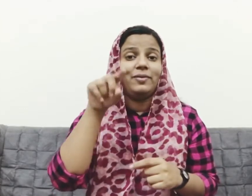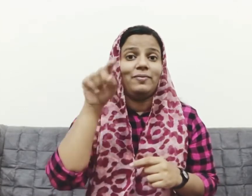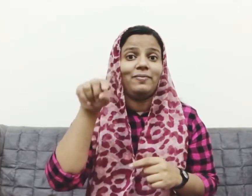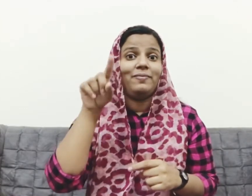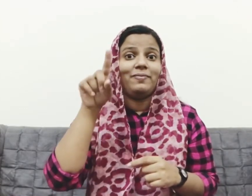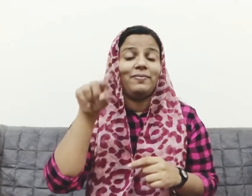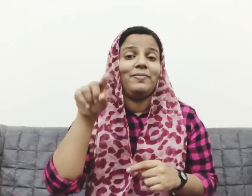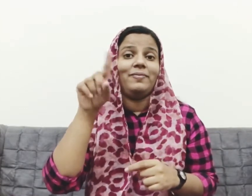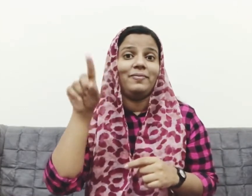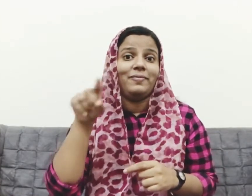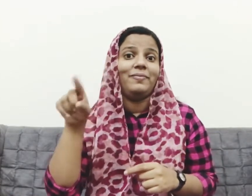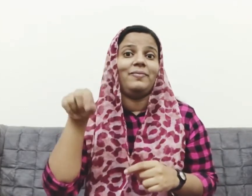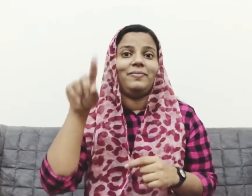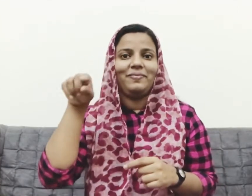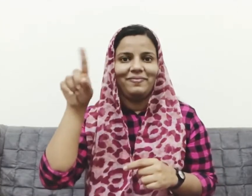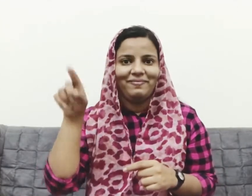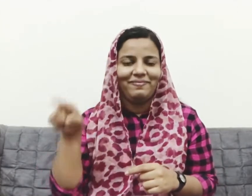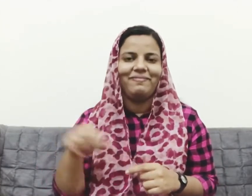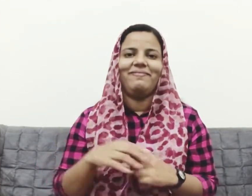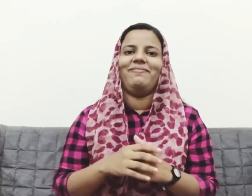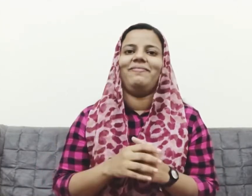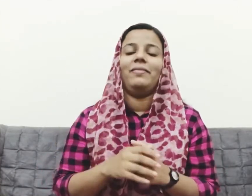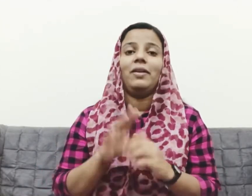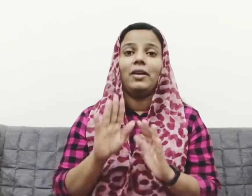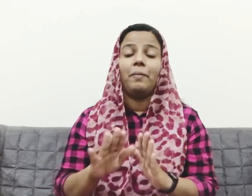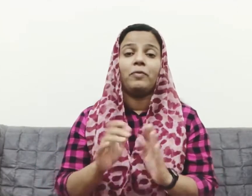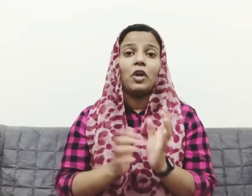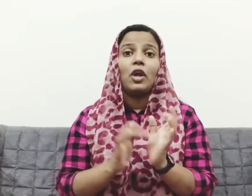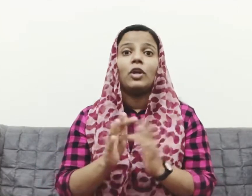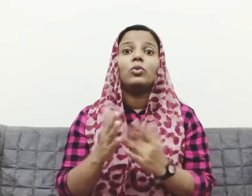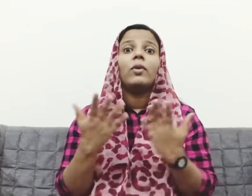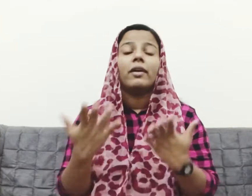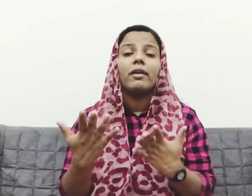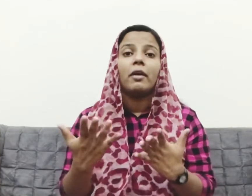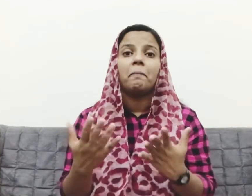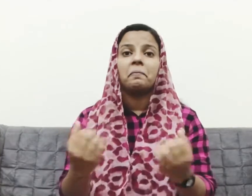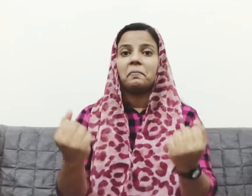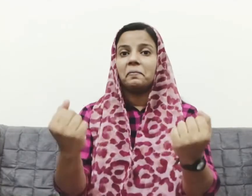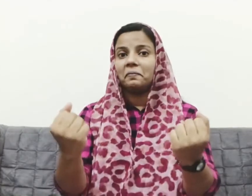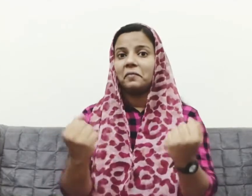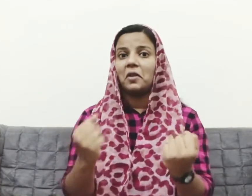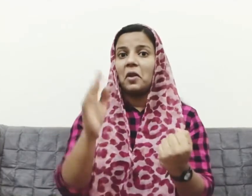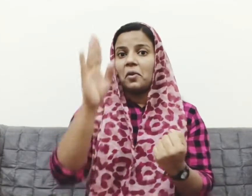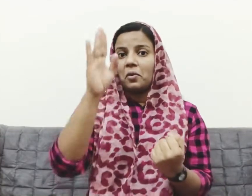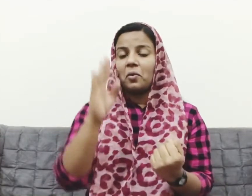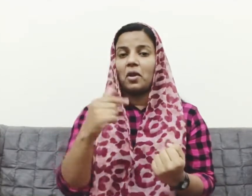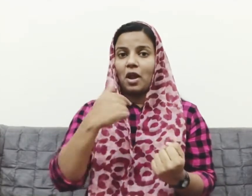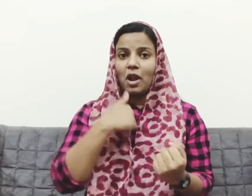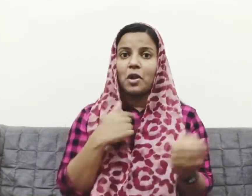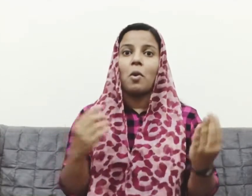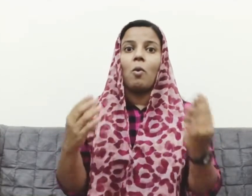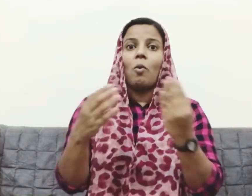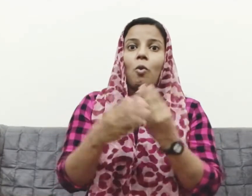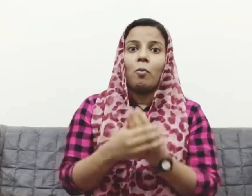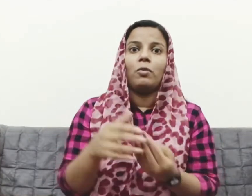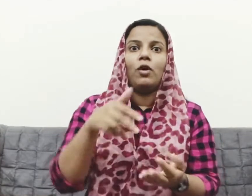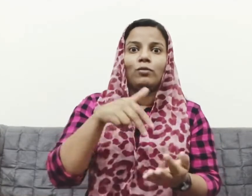chapter 20:11-13 ശ്രദ്ധയോടെ കേട്ടാണ്. എന്നാൽ യഹോവ ഒരു മഹാവീരനെ പോലെ എന്നോട് കൂടെയുണ്ട്. യിരെമ്യാവ് ആമേൻ ധൈര്യ സമേതം